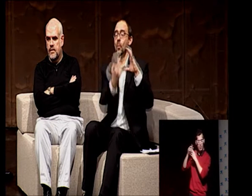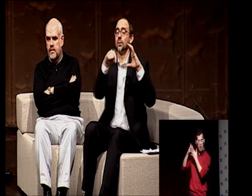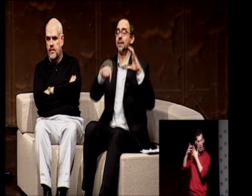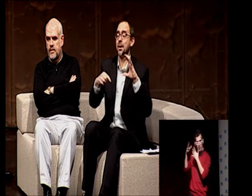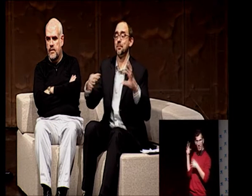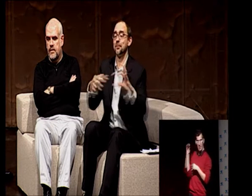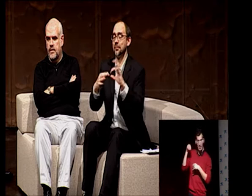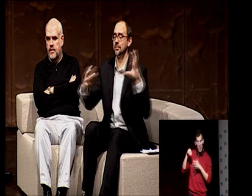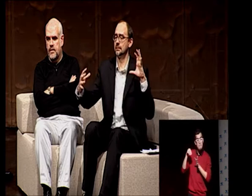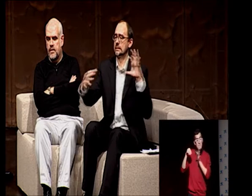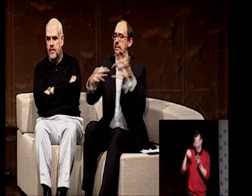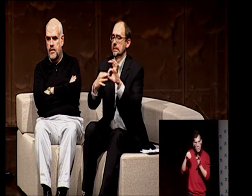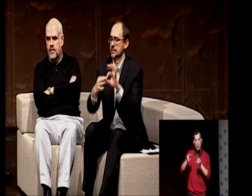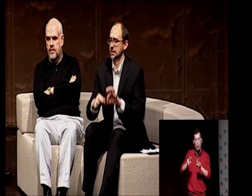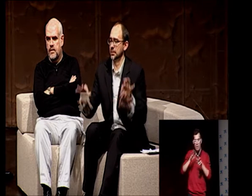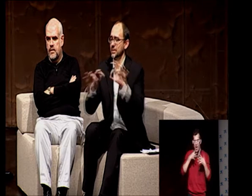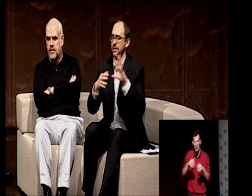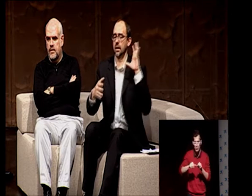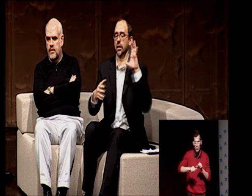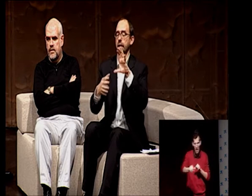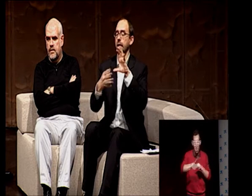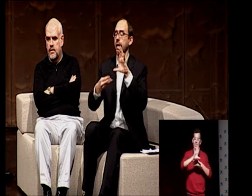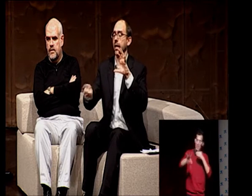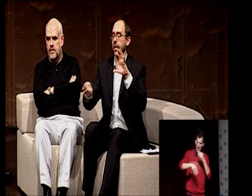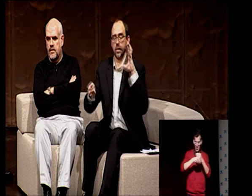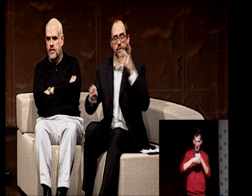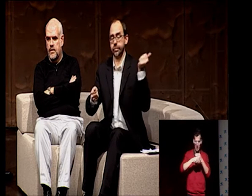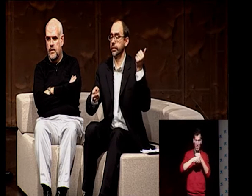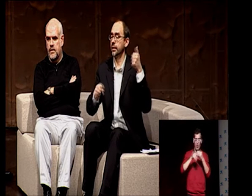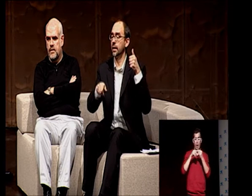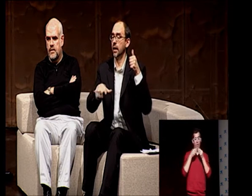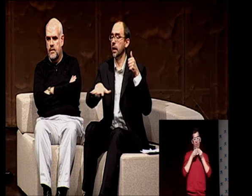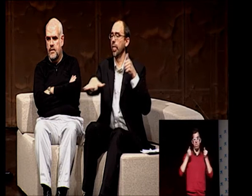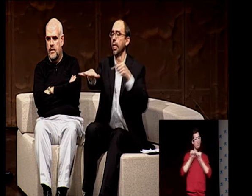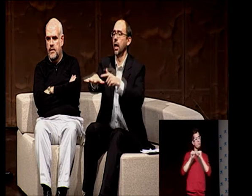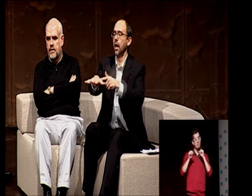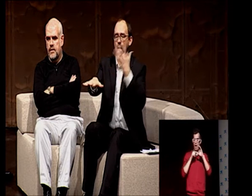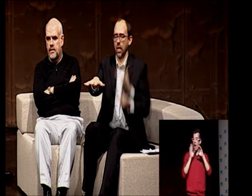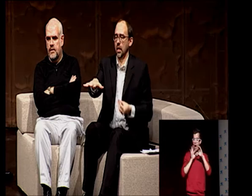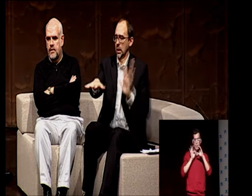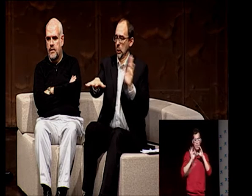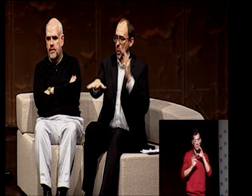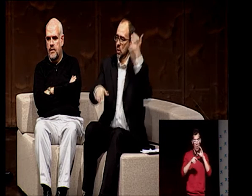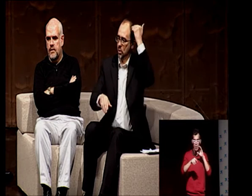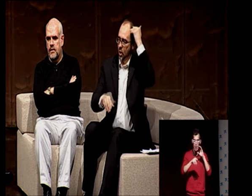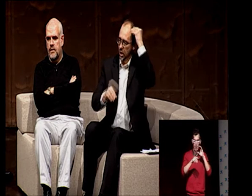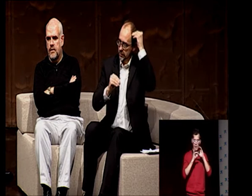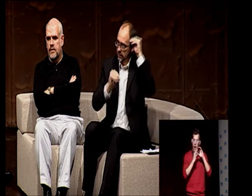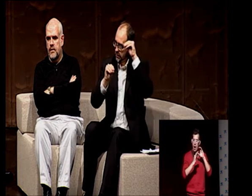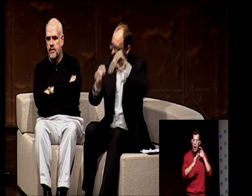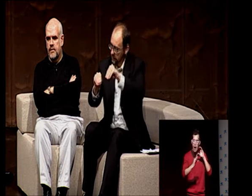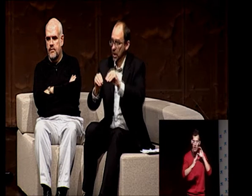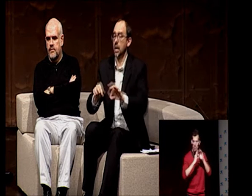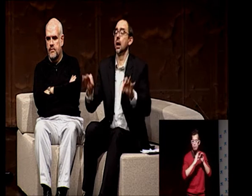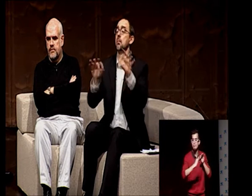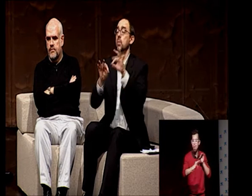conocer que la coyuntura que pasó en el entorno político el contexto social en el que estaban inmersas las personas sordas